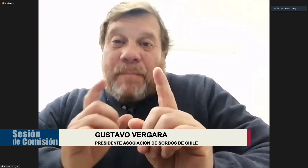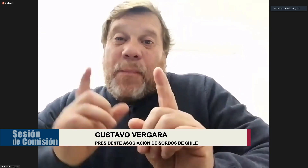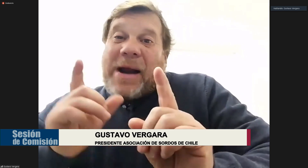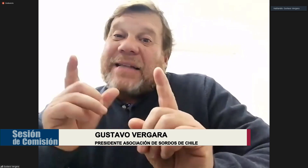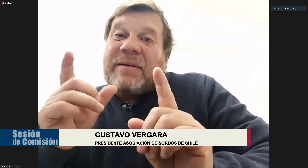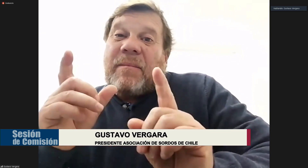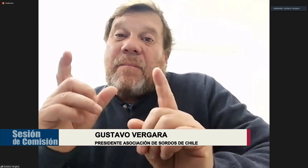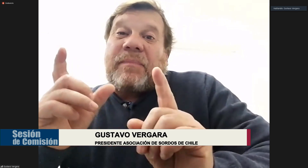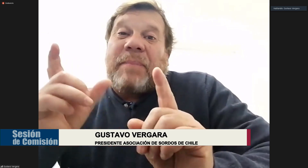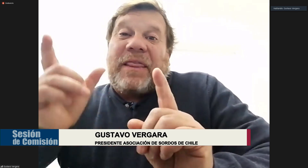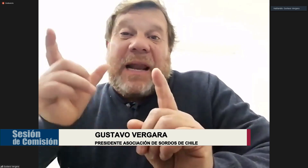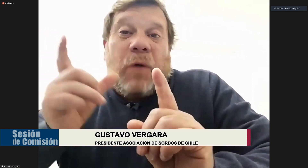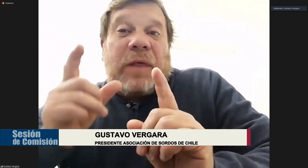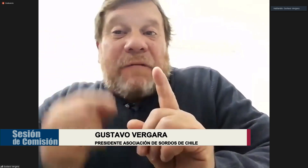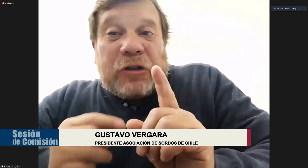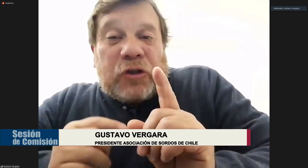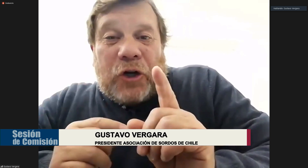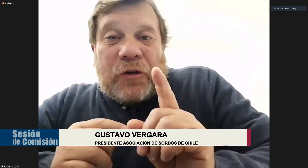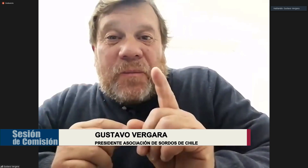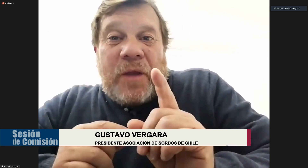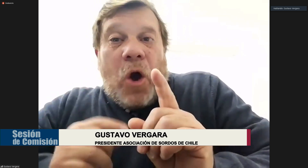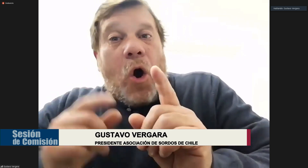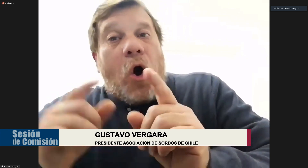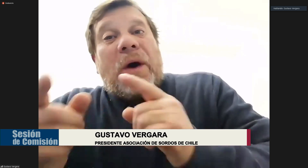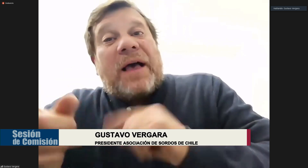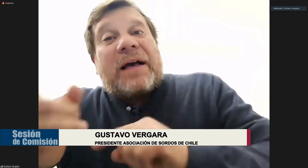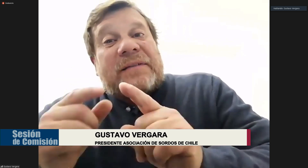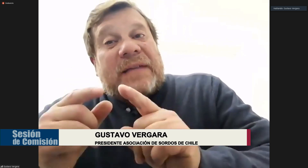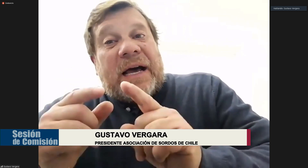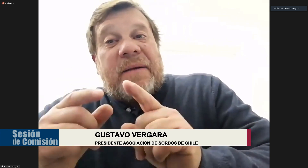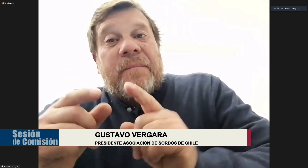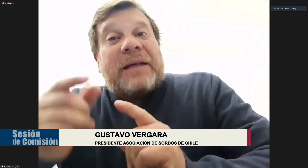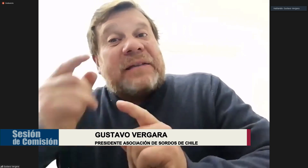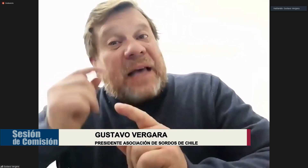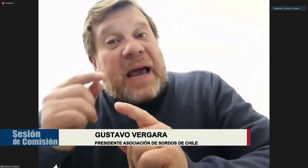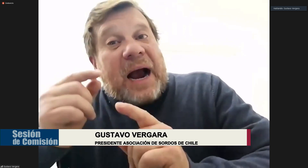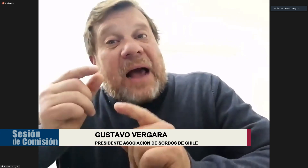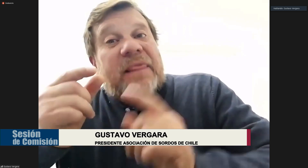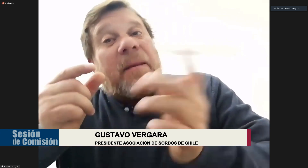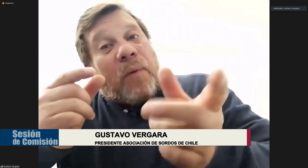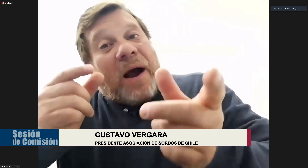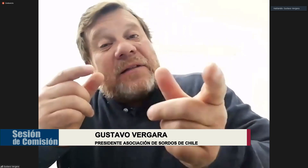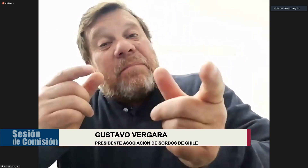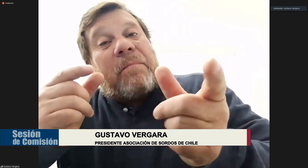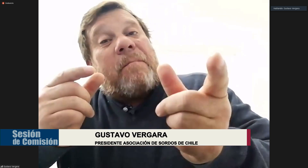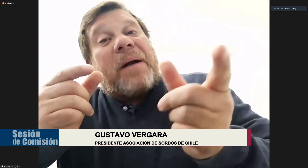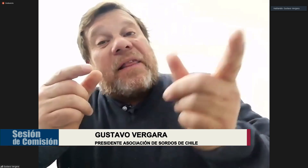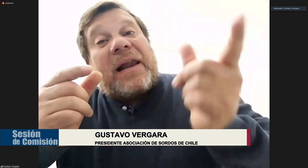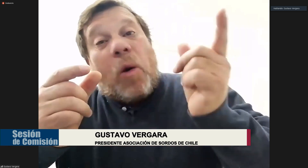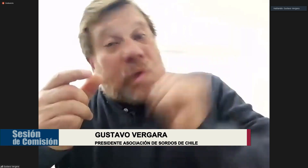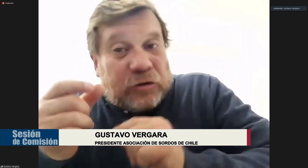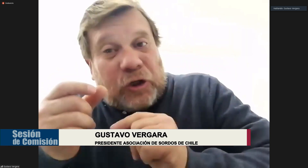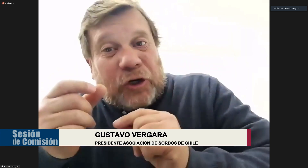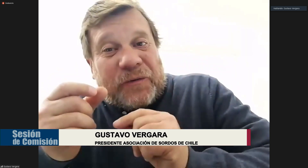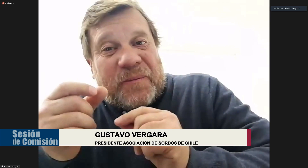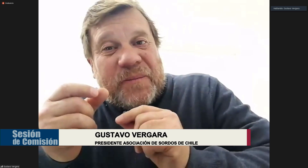después perder la audición, o puede ser ciega y después perder la audición.